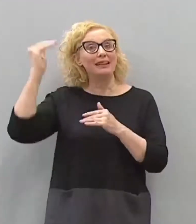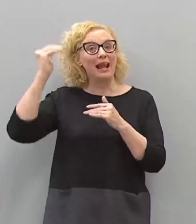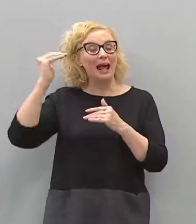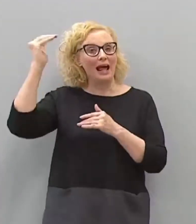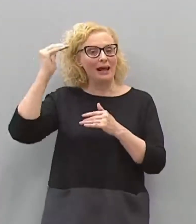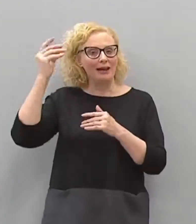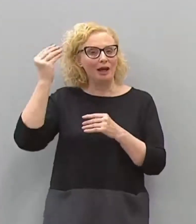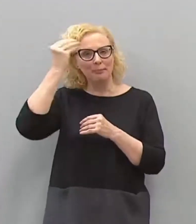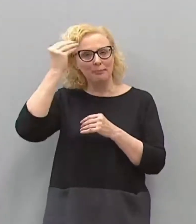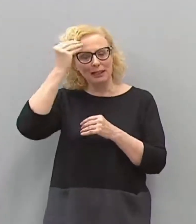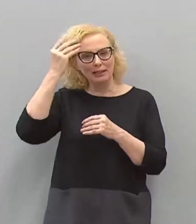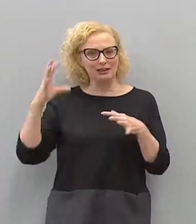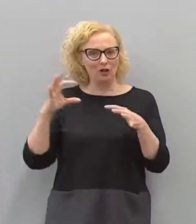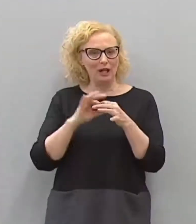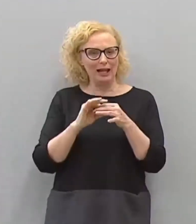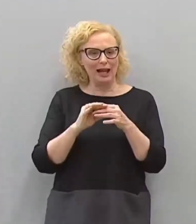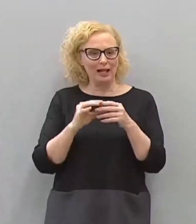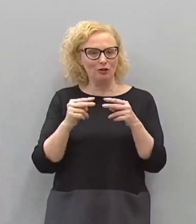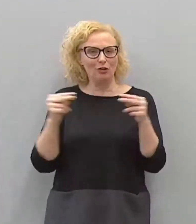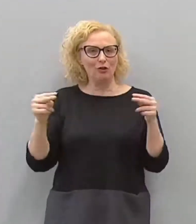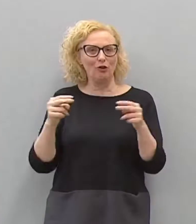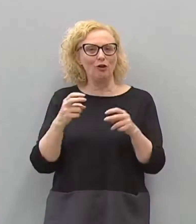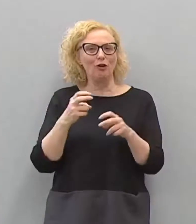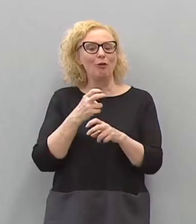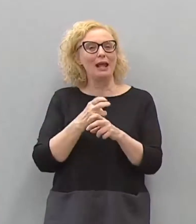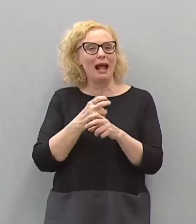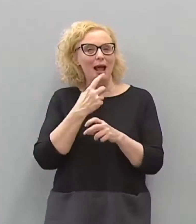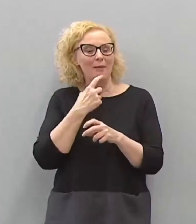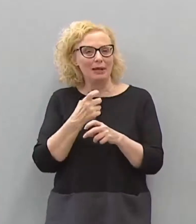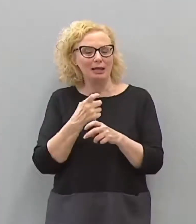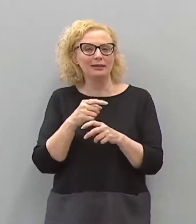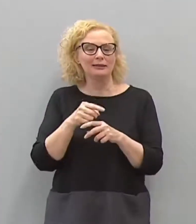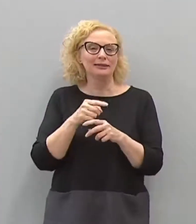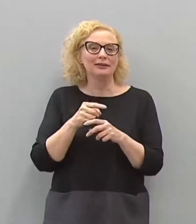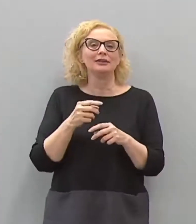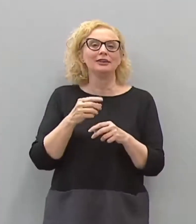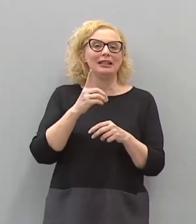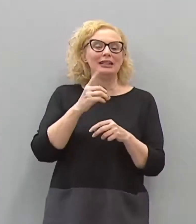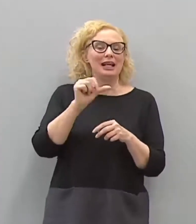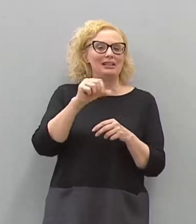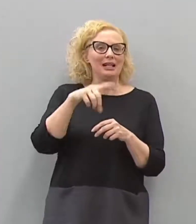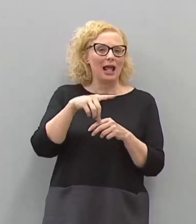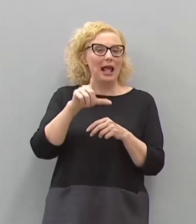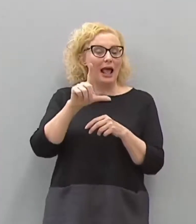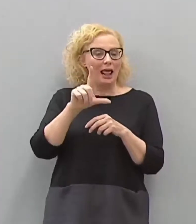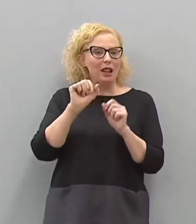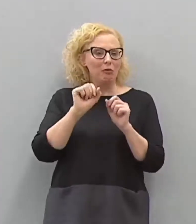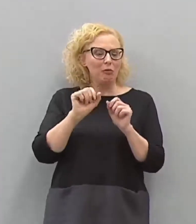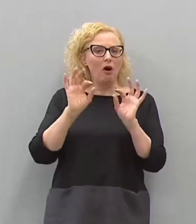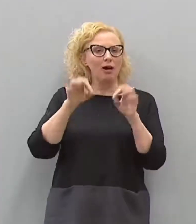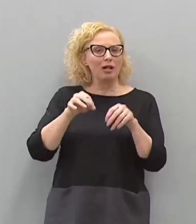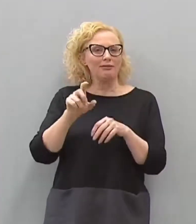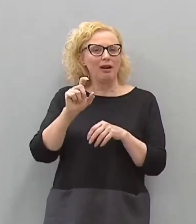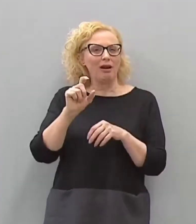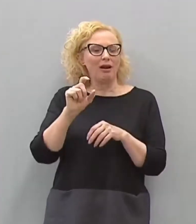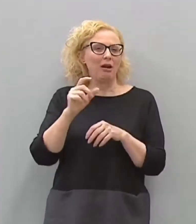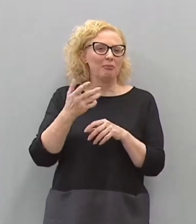cosiddetto ram e quindi la canonica di asl che portava connessione al massimo 20 megabit